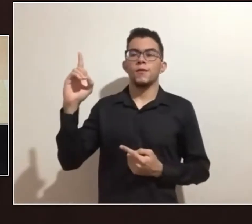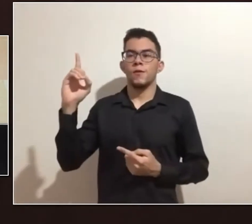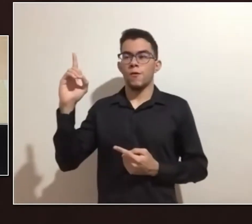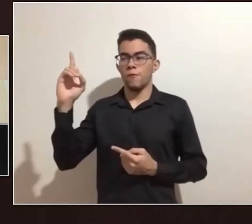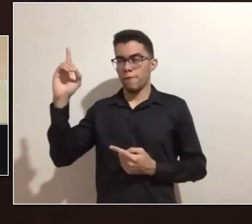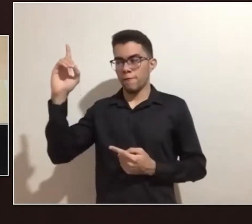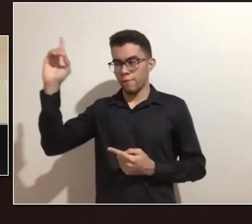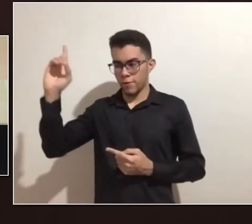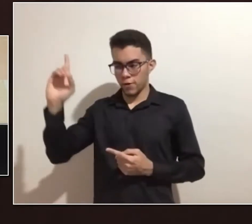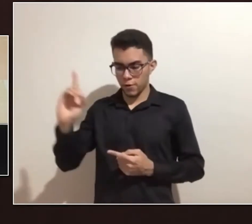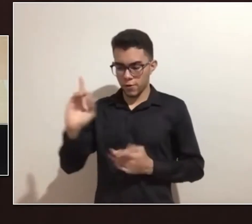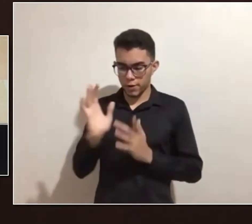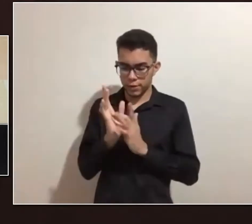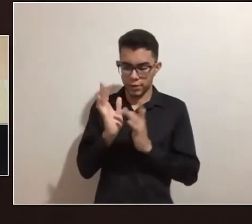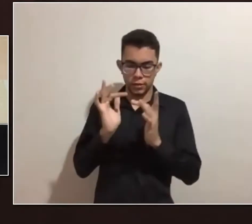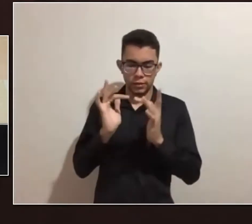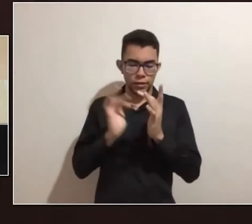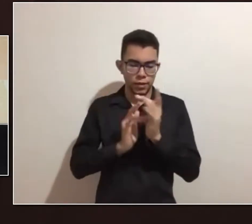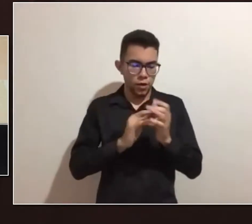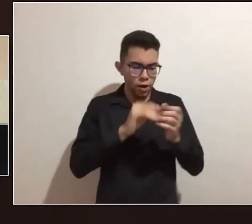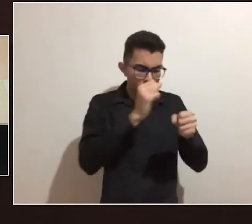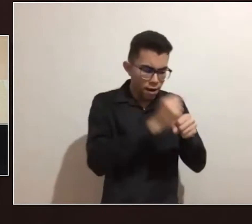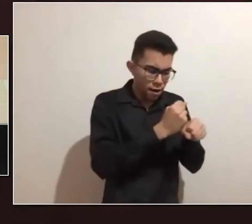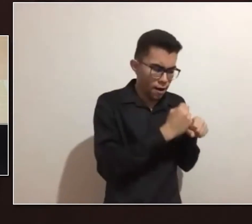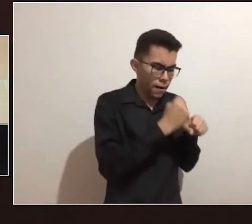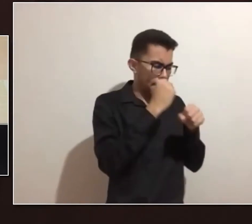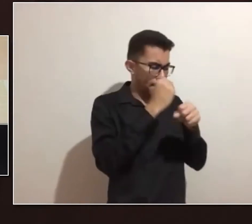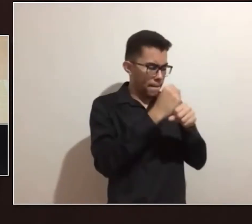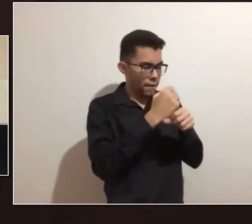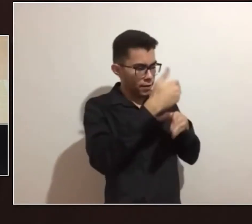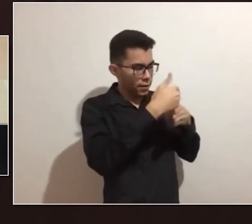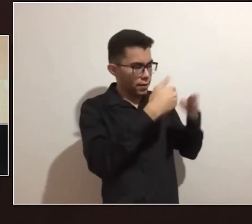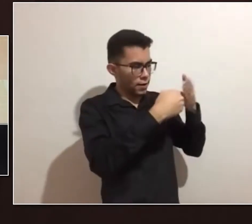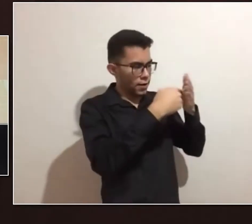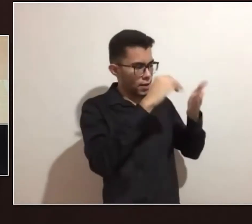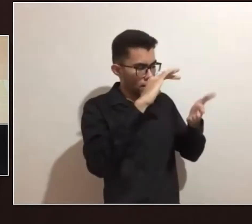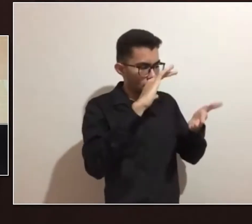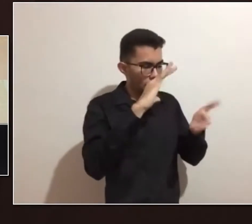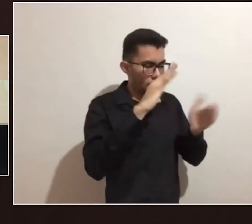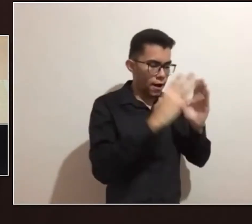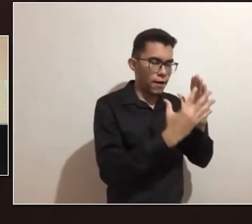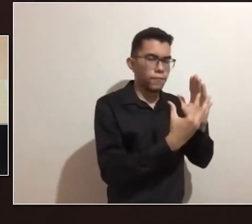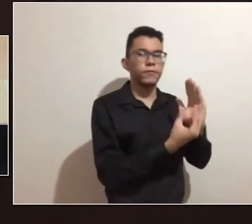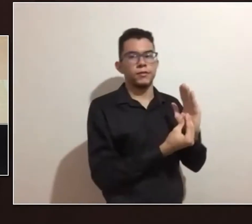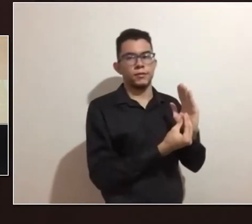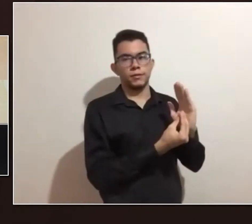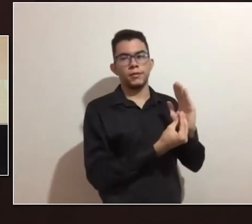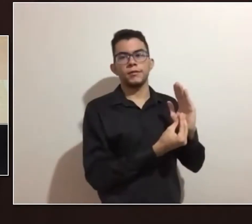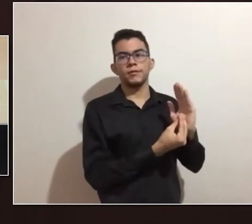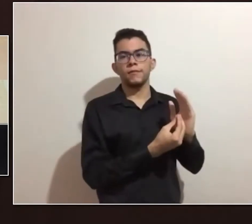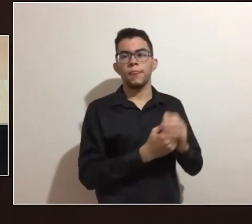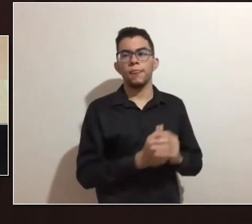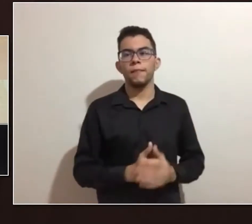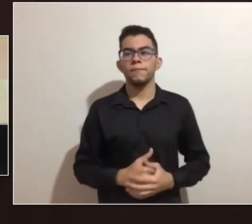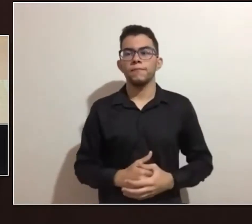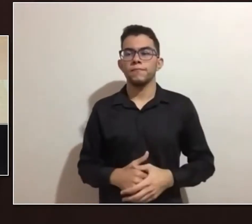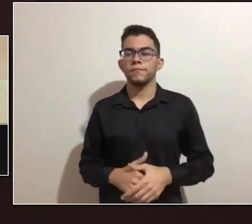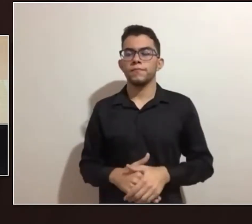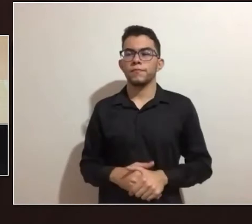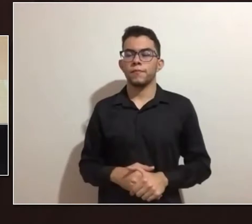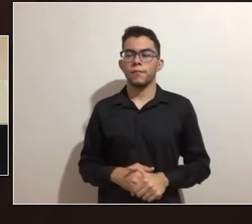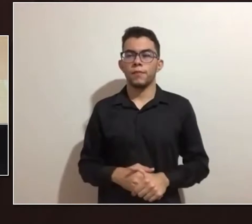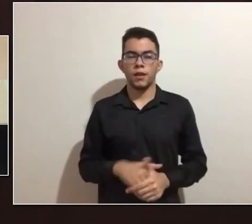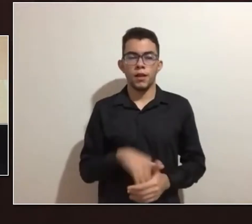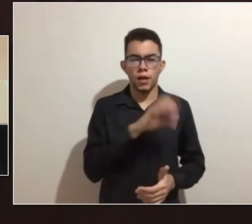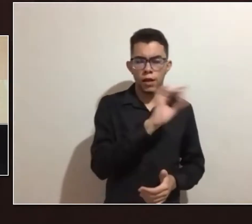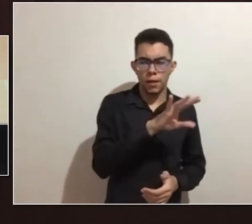a edificar a sua igreja. 1 Pedro 2 fala que essas pessoas que receberam a vida do Filho